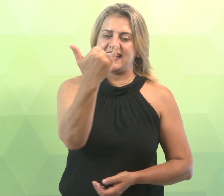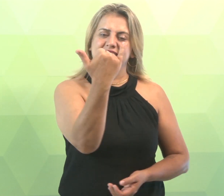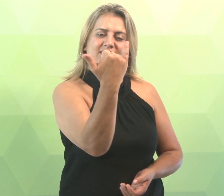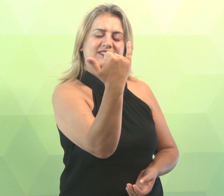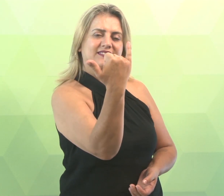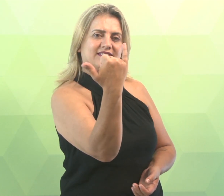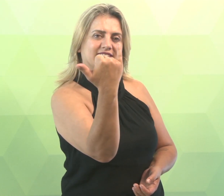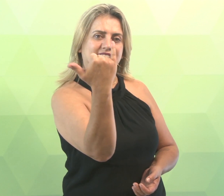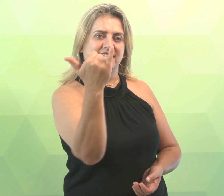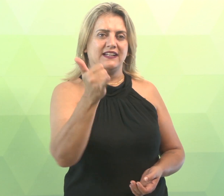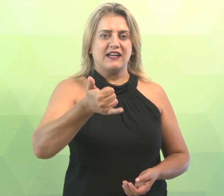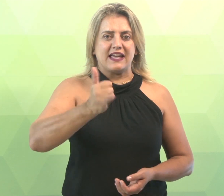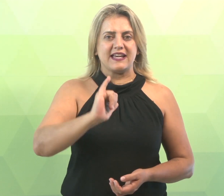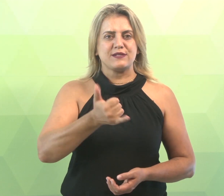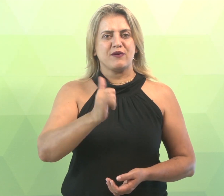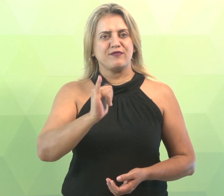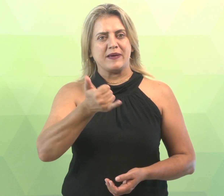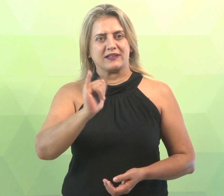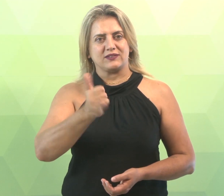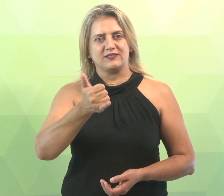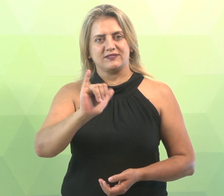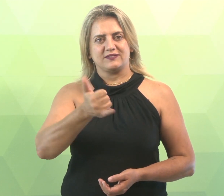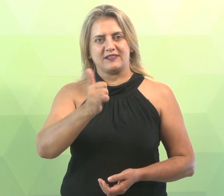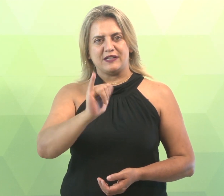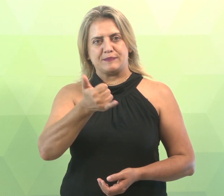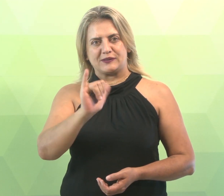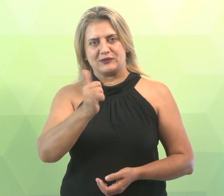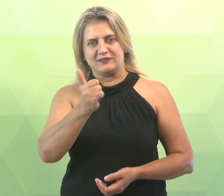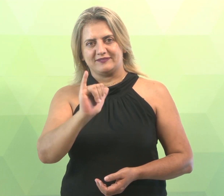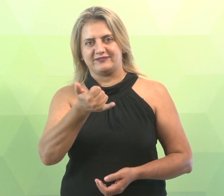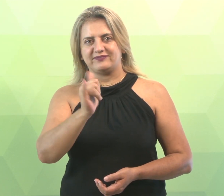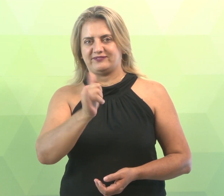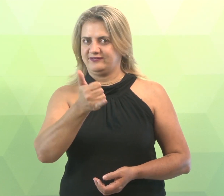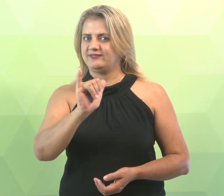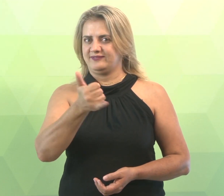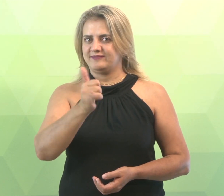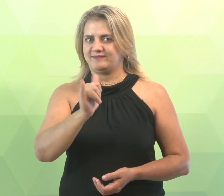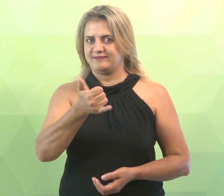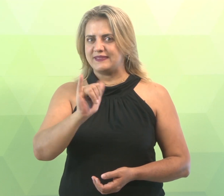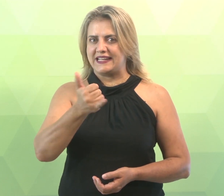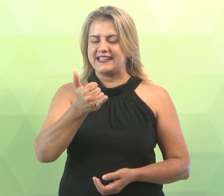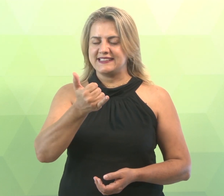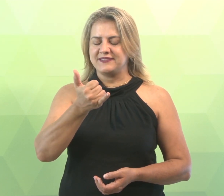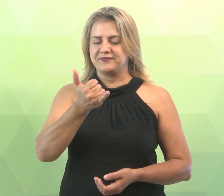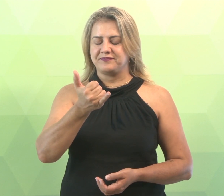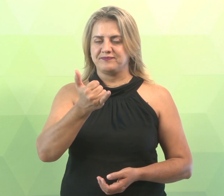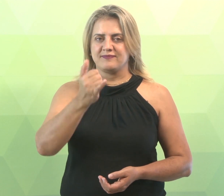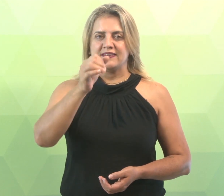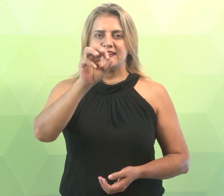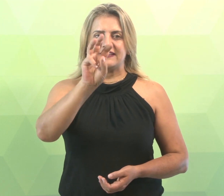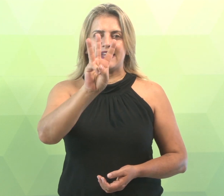certo? Esse movimento, Y. Beleza?